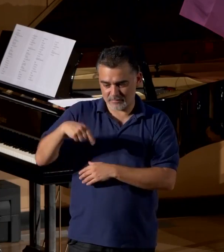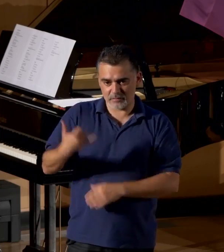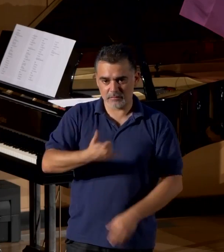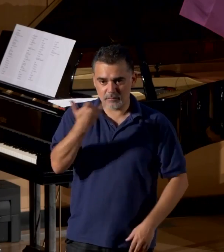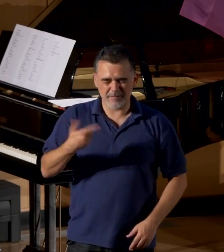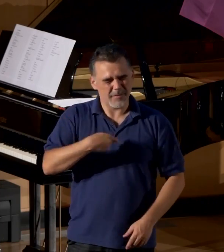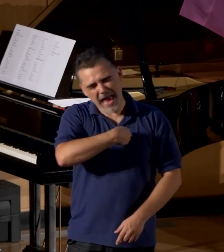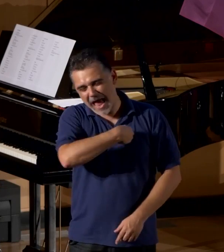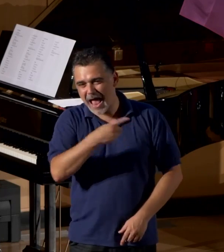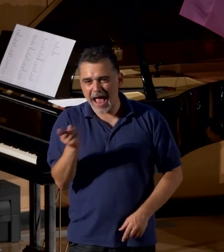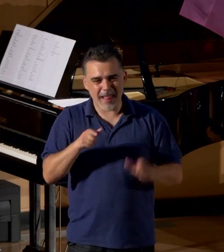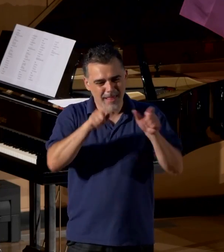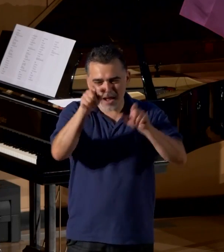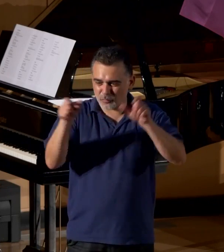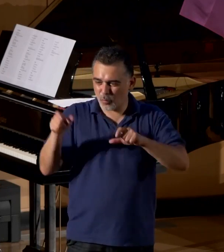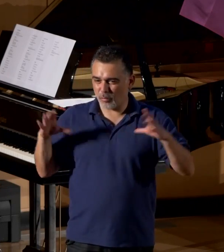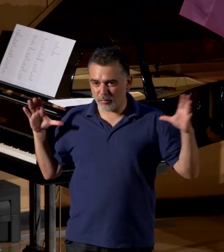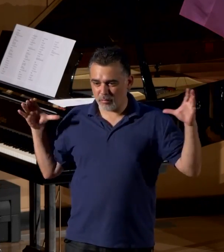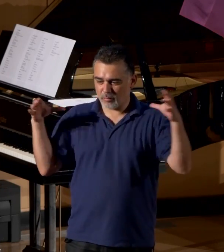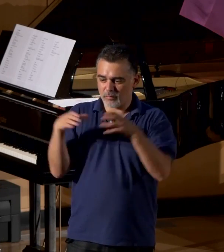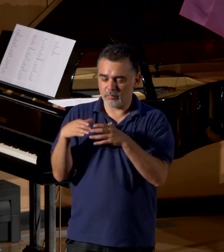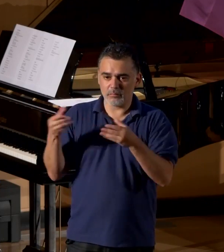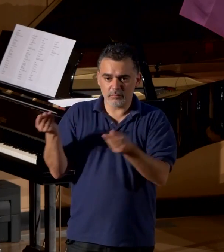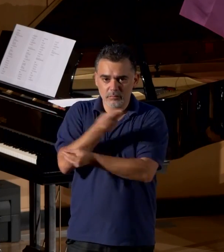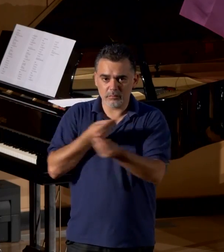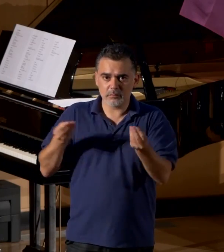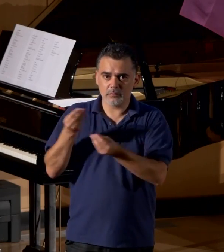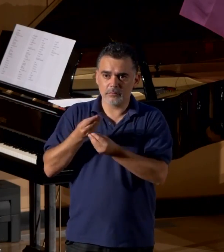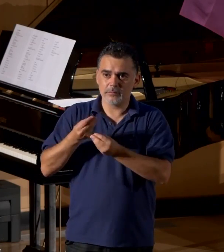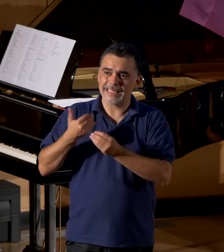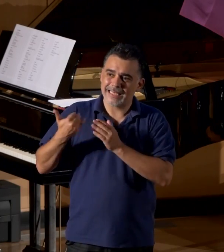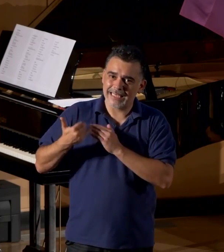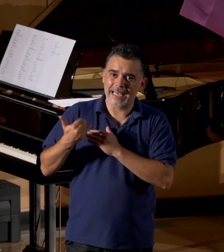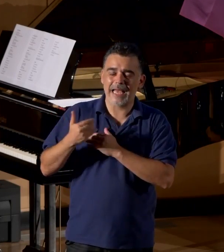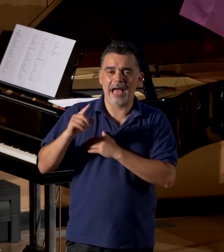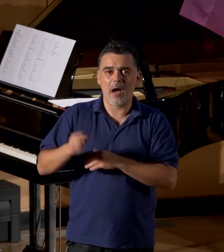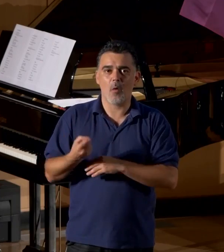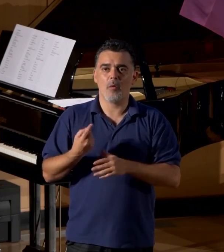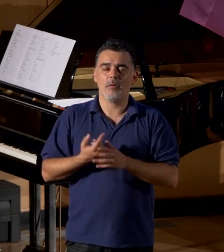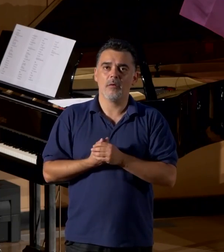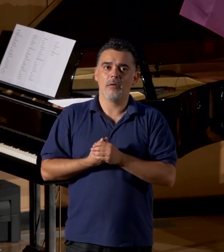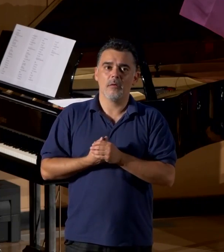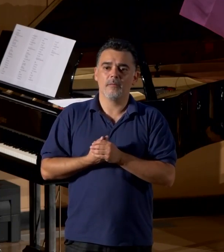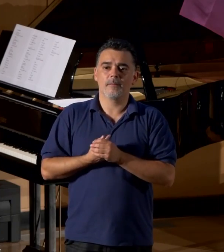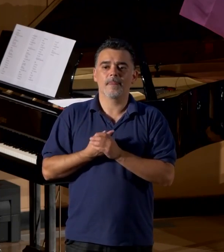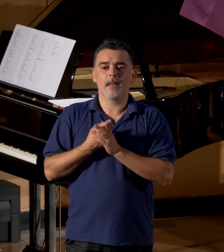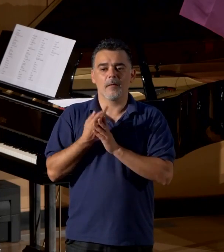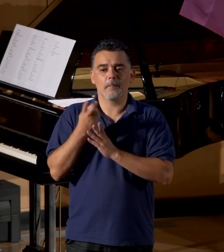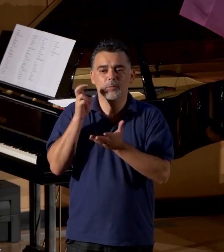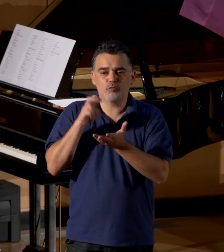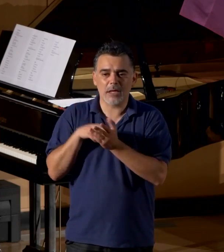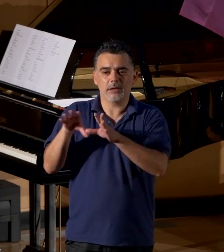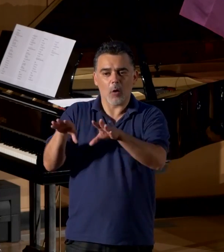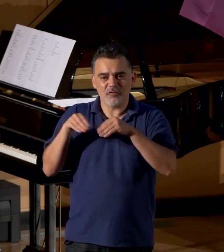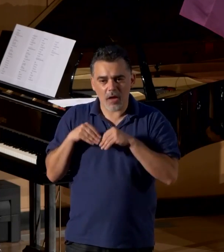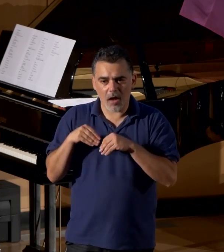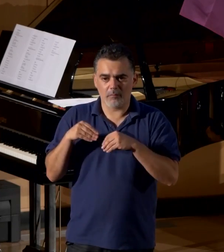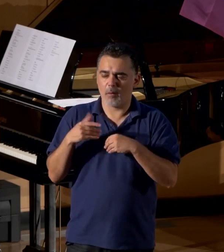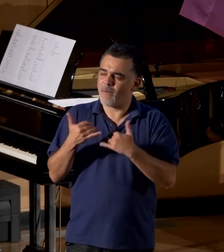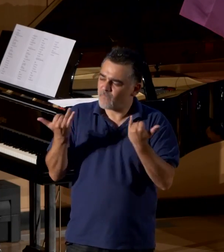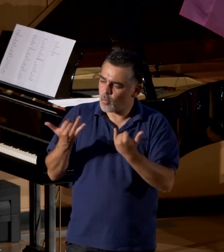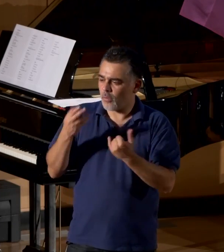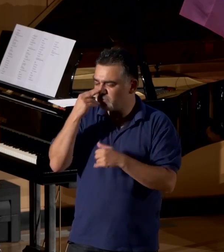allen Akteuren aus dem Feld, wo wir eben auch immer wieder eine Bestandsaufnahme machen, wo wir gerade stehen, wo